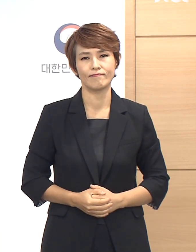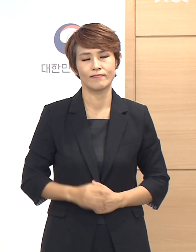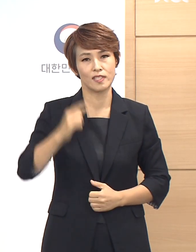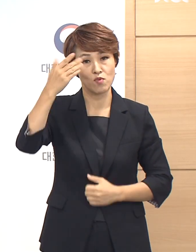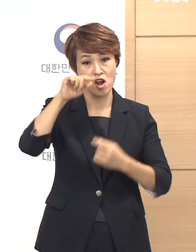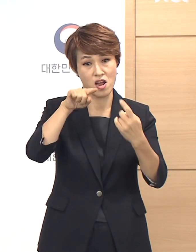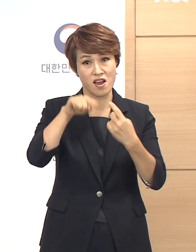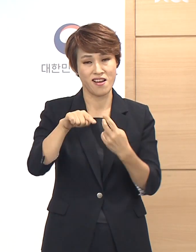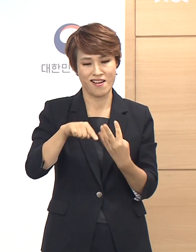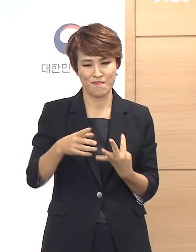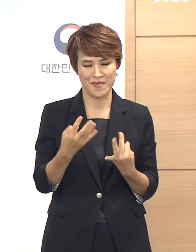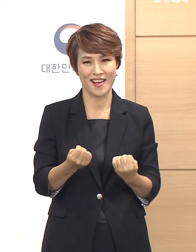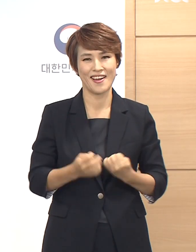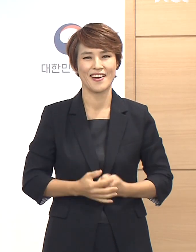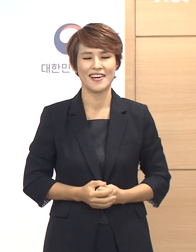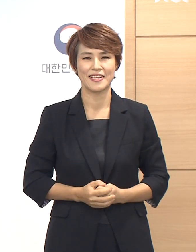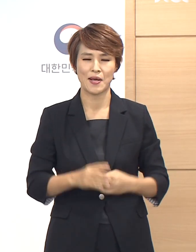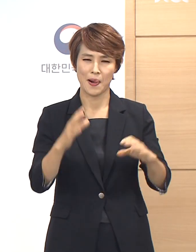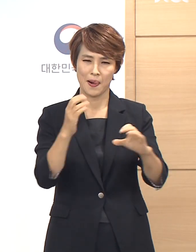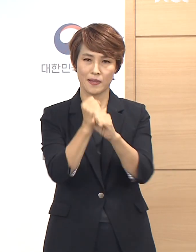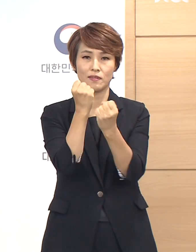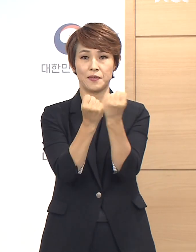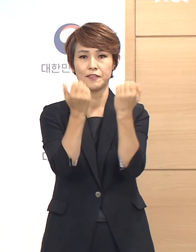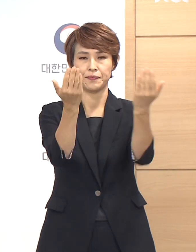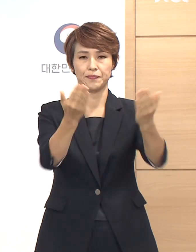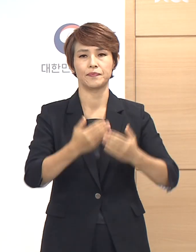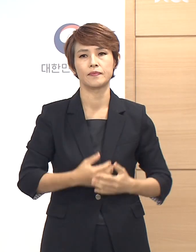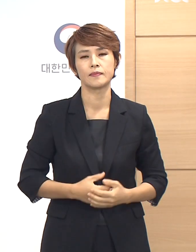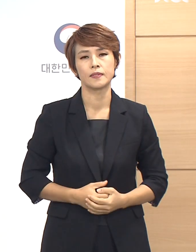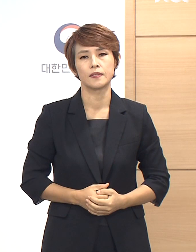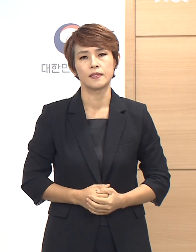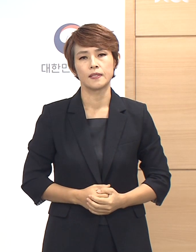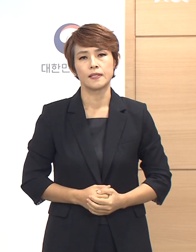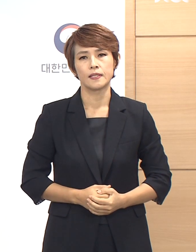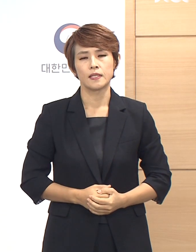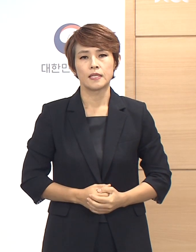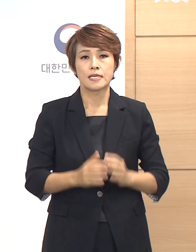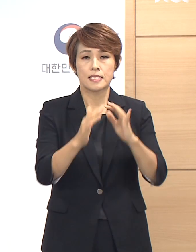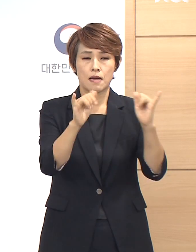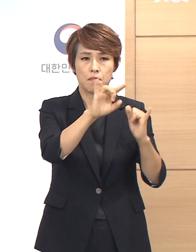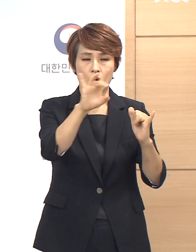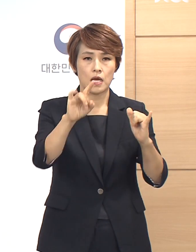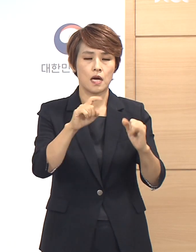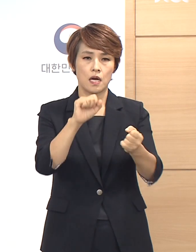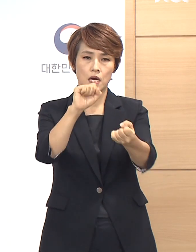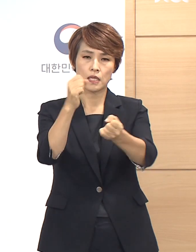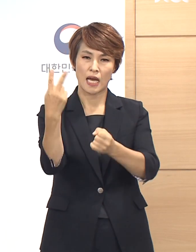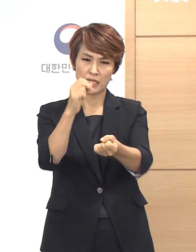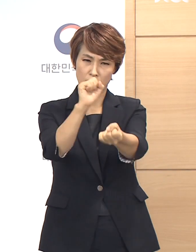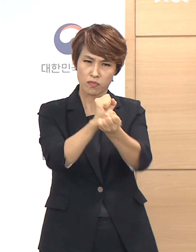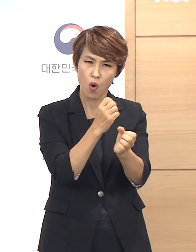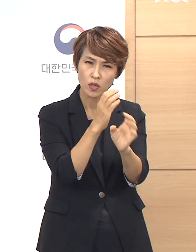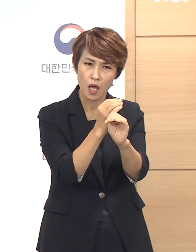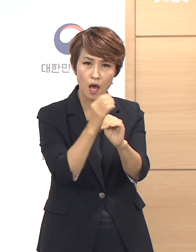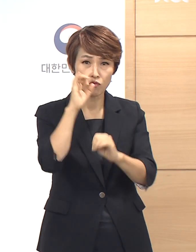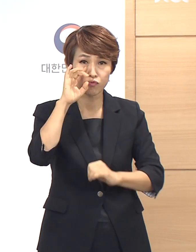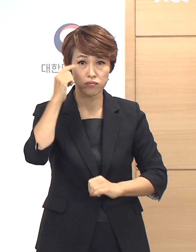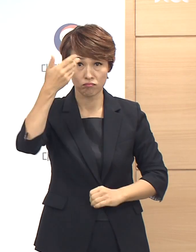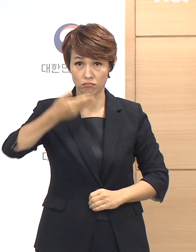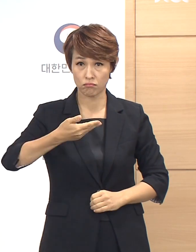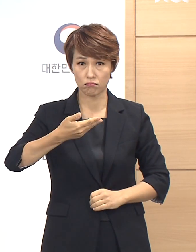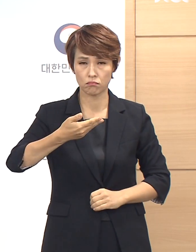많아서 간략하게 말씀드리겠습니다. 그 개인별로 재감염이 언제 되는지를 알고 싶다 하셨는데요.